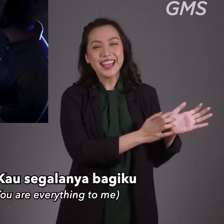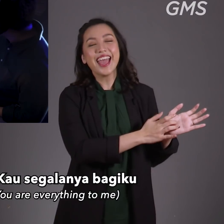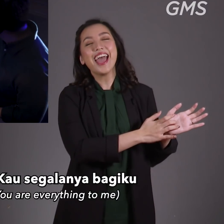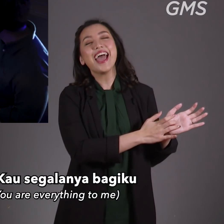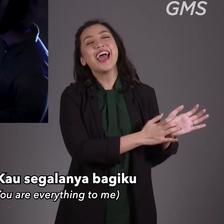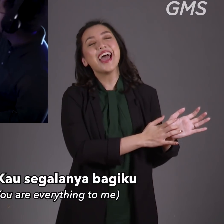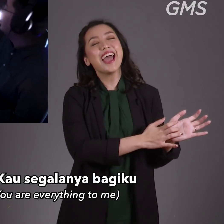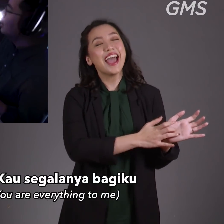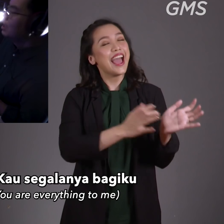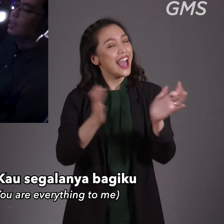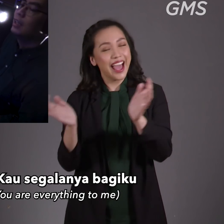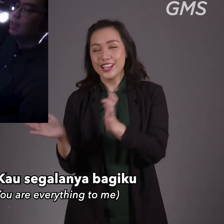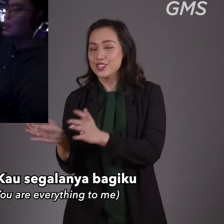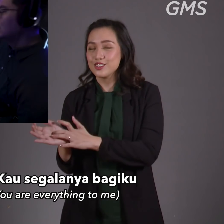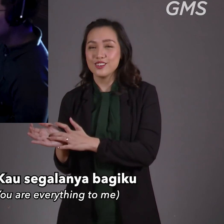Yesus,